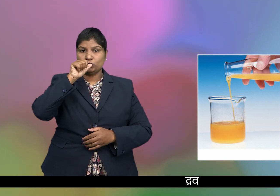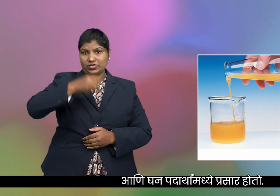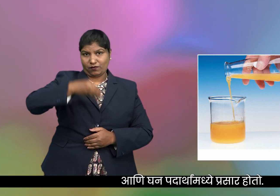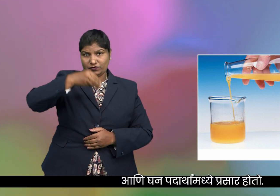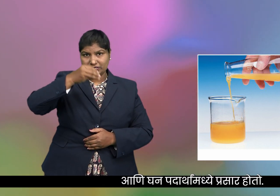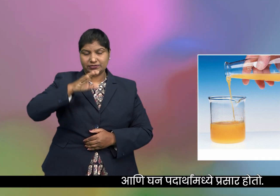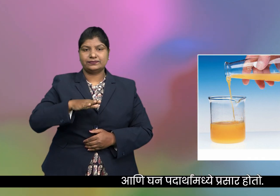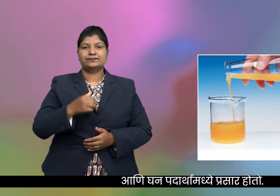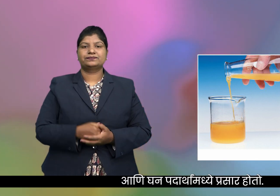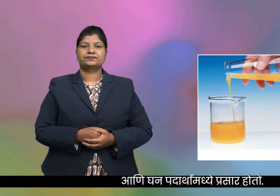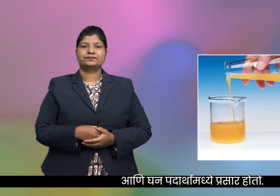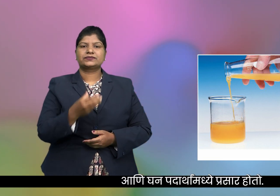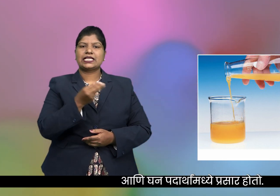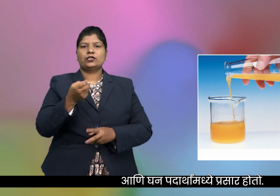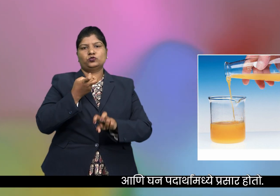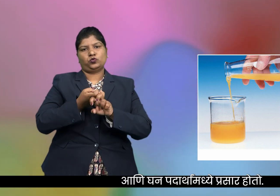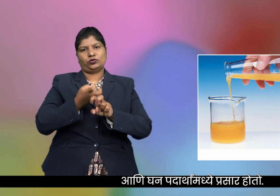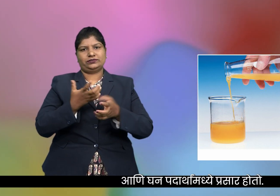आणि घन पदार्थांमध्ये प्रसार होतो.